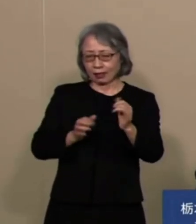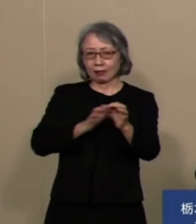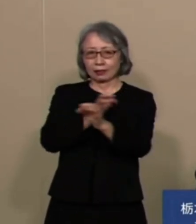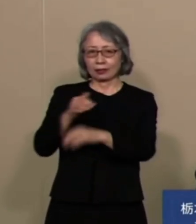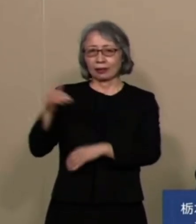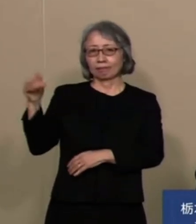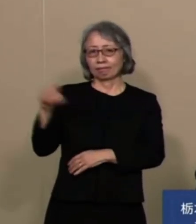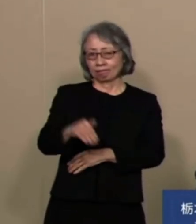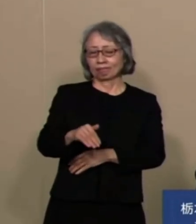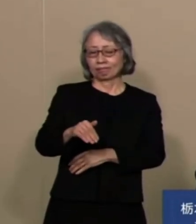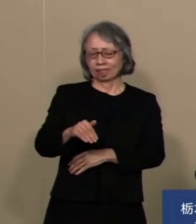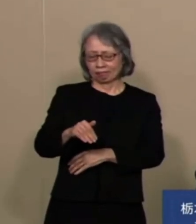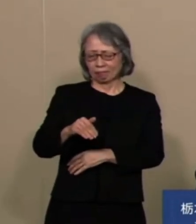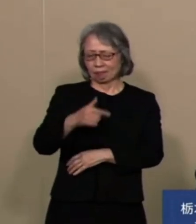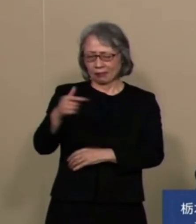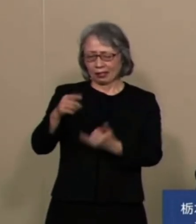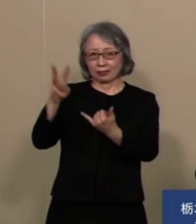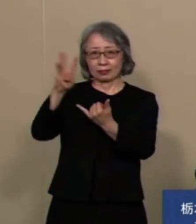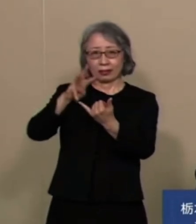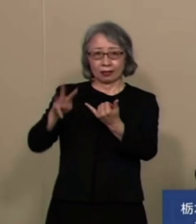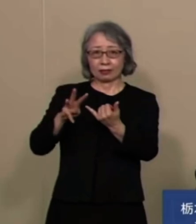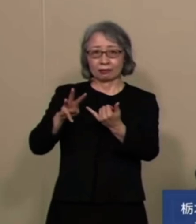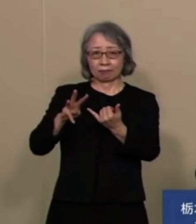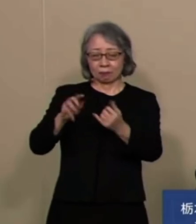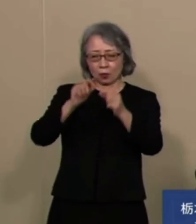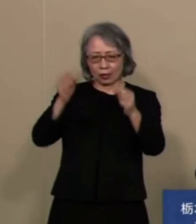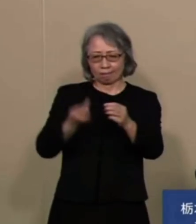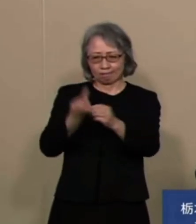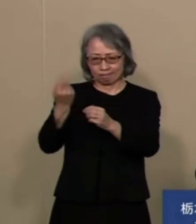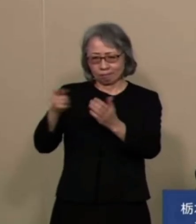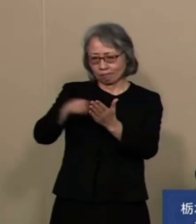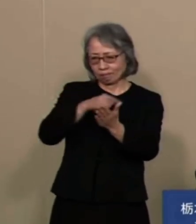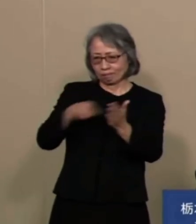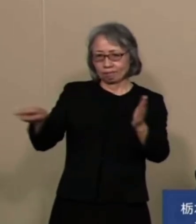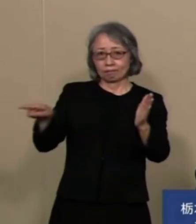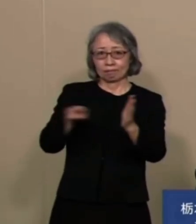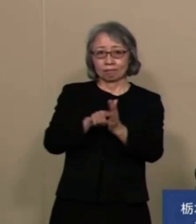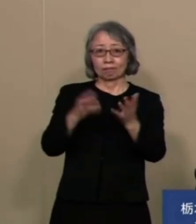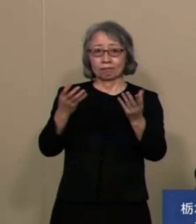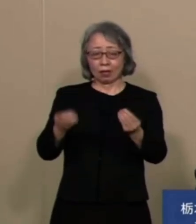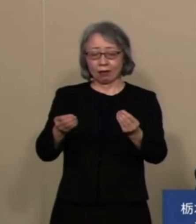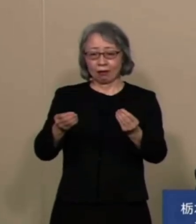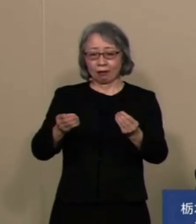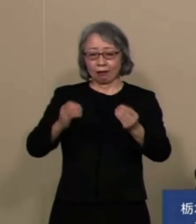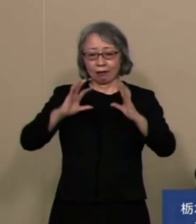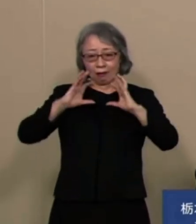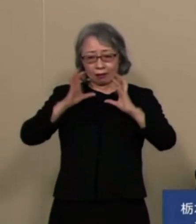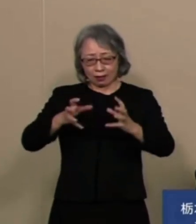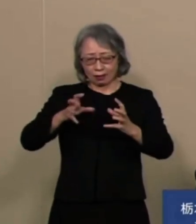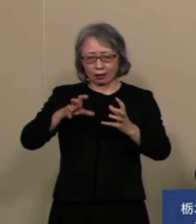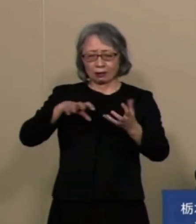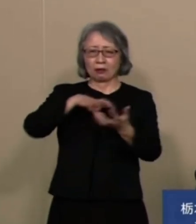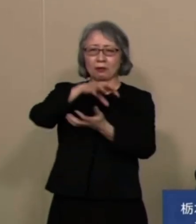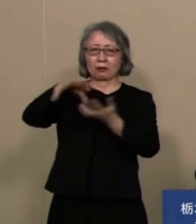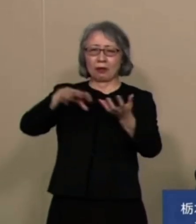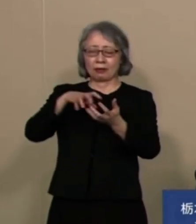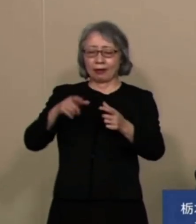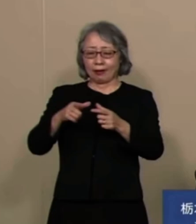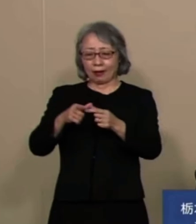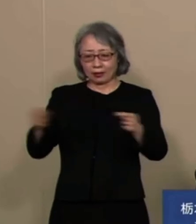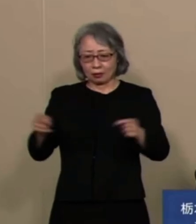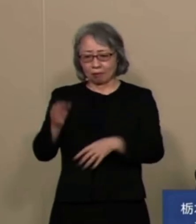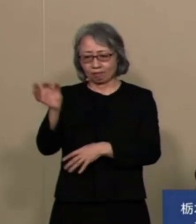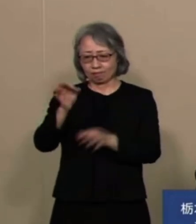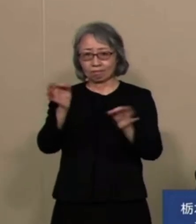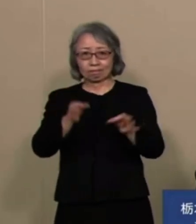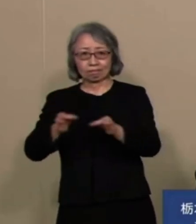的な経済危機や大災害などつぐ難問に取り組んでまいりました不安定な世界情勢を背景とし